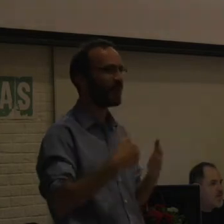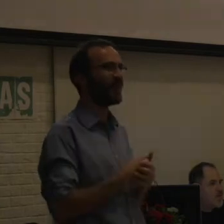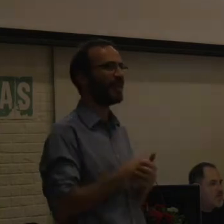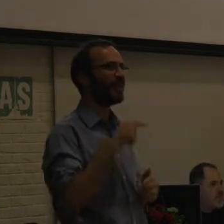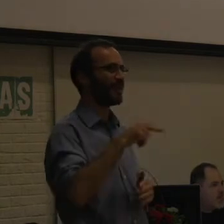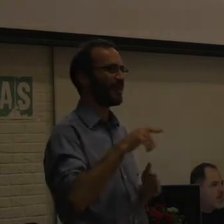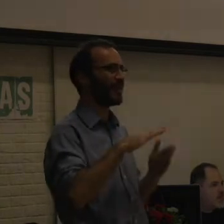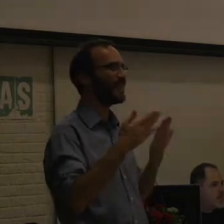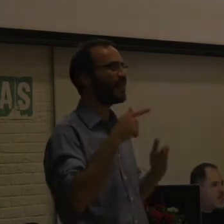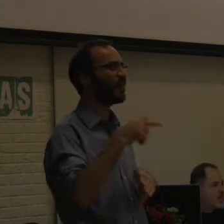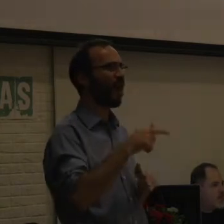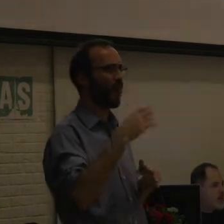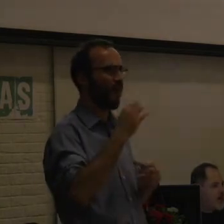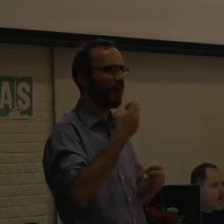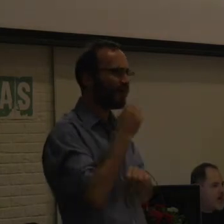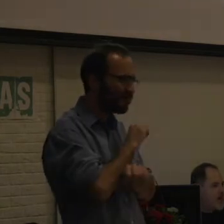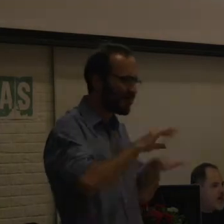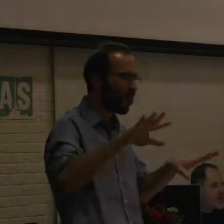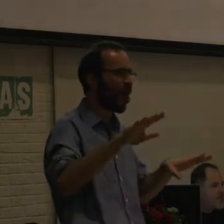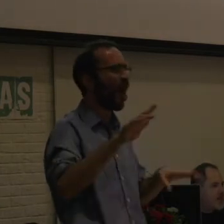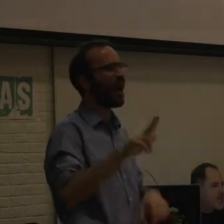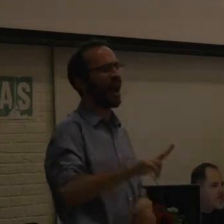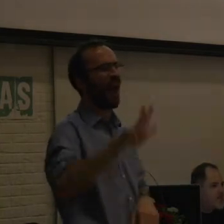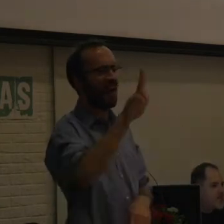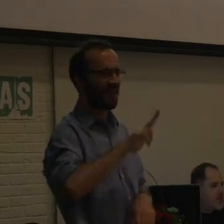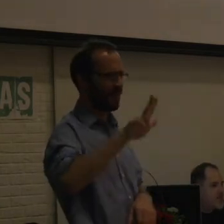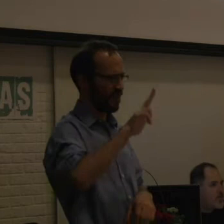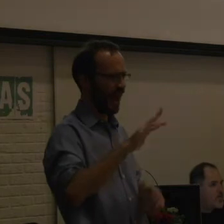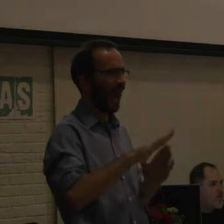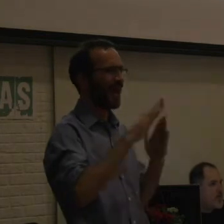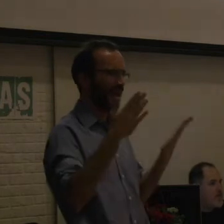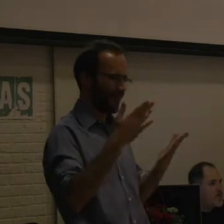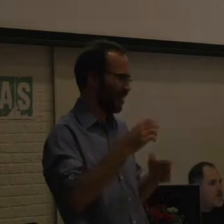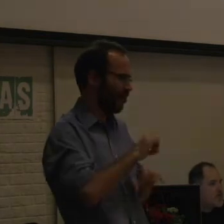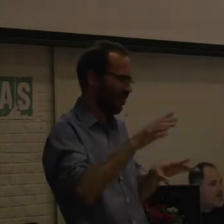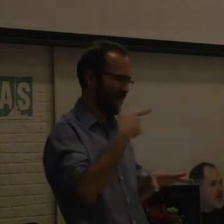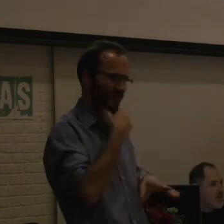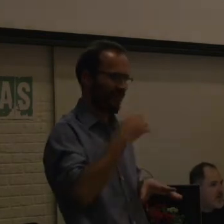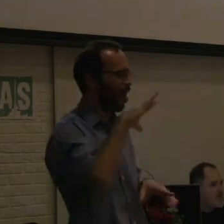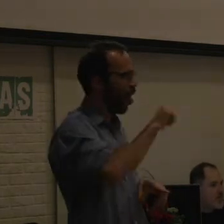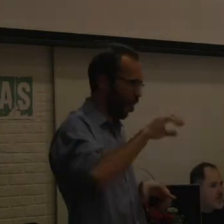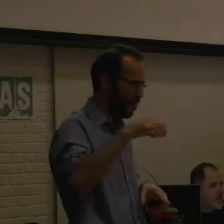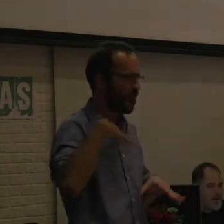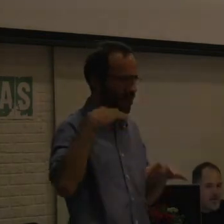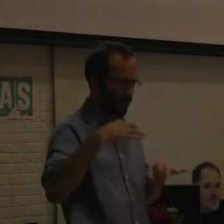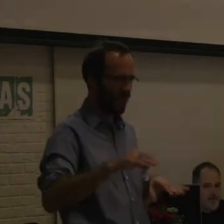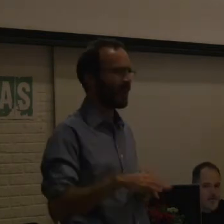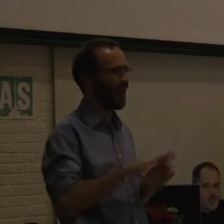bueno, pues tiene distribución nacional a través de la revista Jotdown, con lo cual se encuentra en las principales librerías de toda